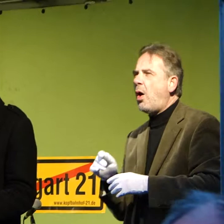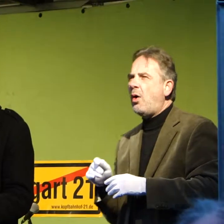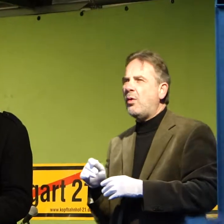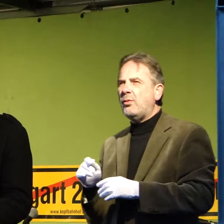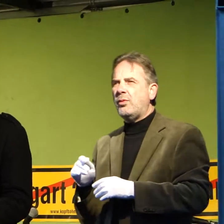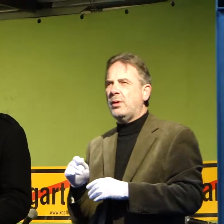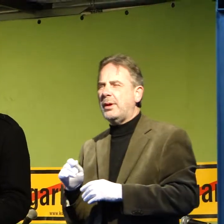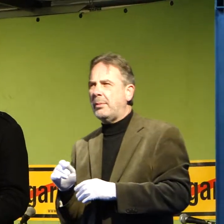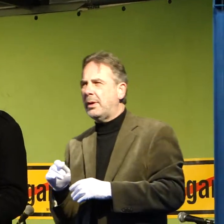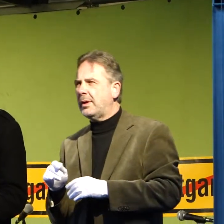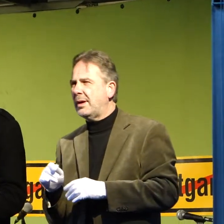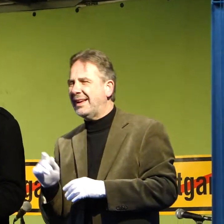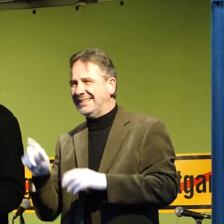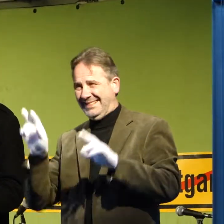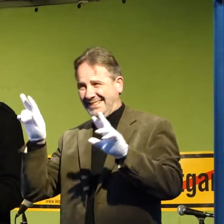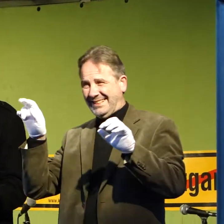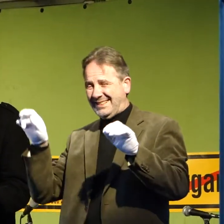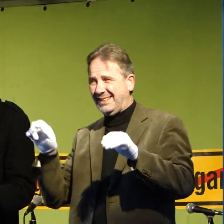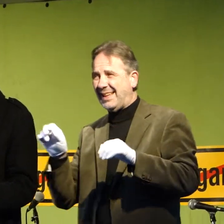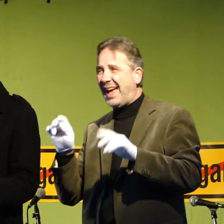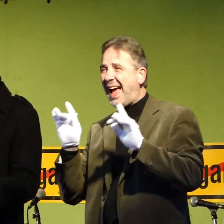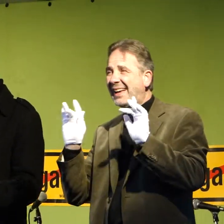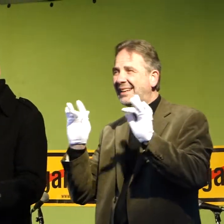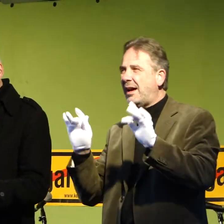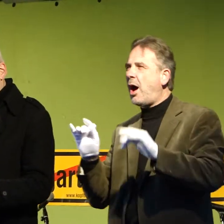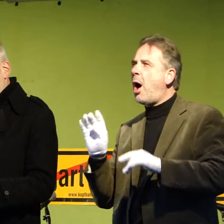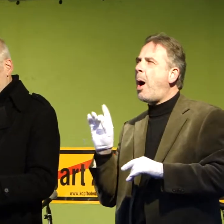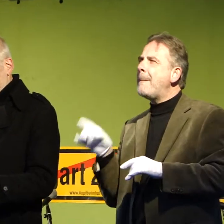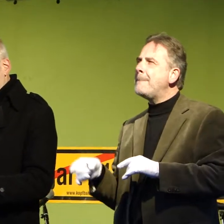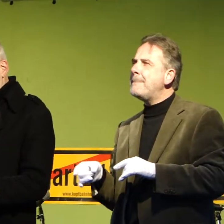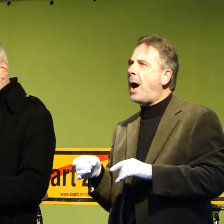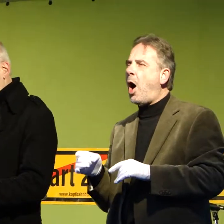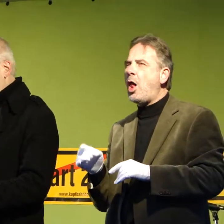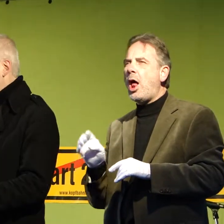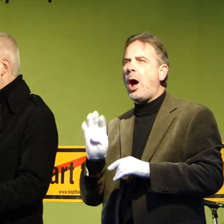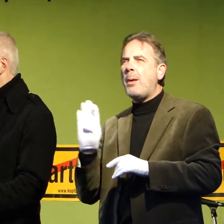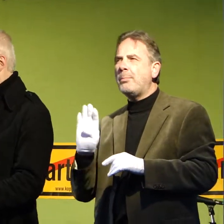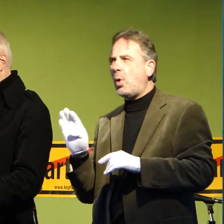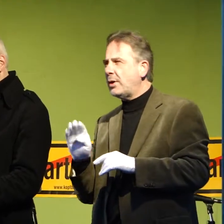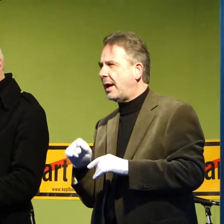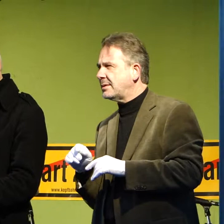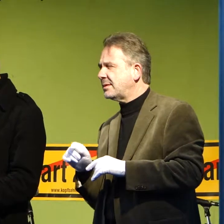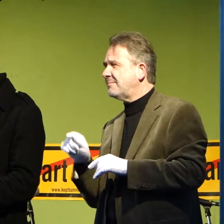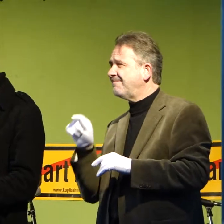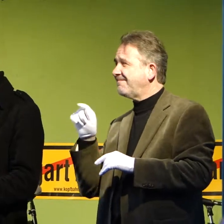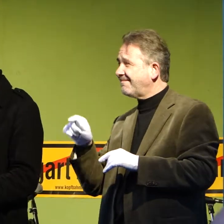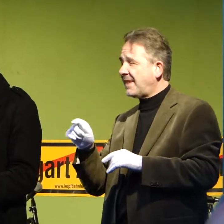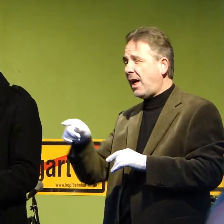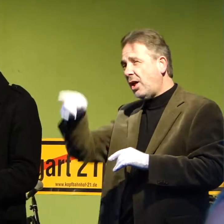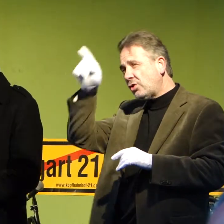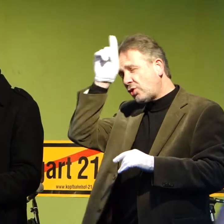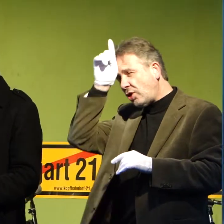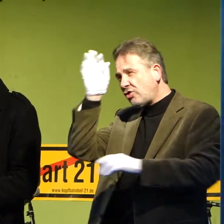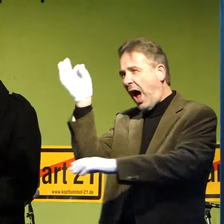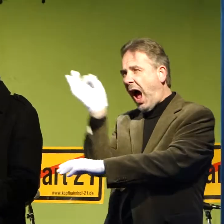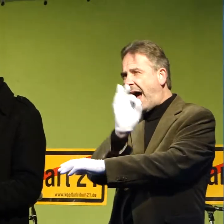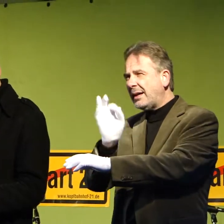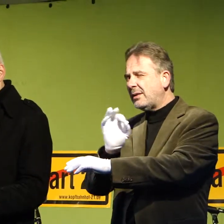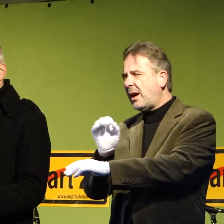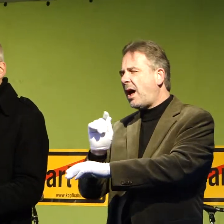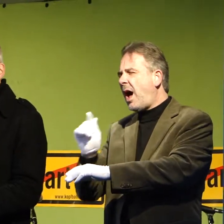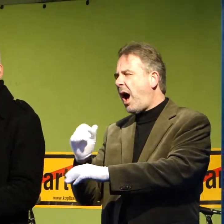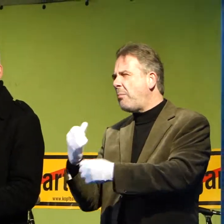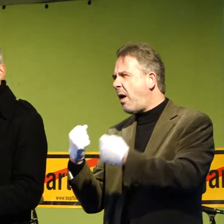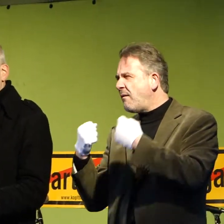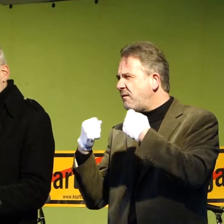Julius Posener. Ich zitiere: Paul Gonatz schien mir immer derjenige unter den deutschen Architekten, der am